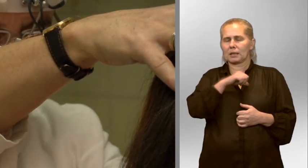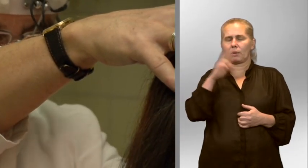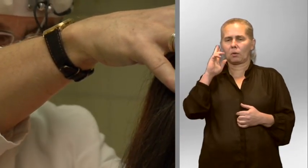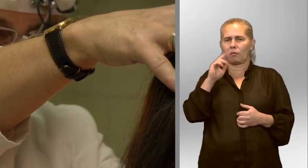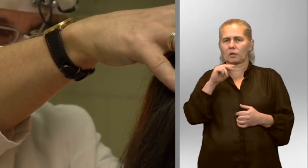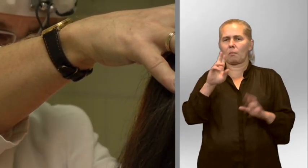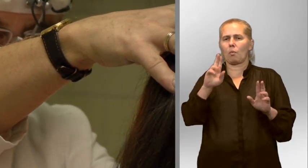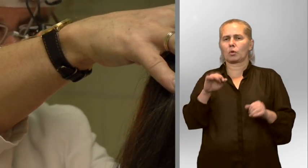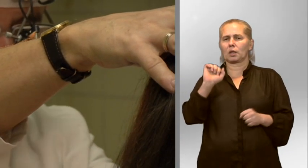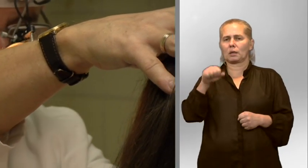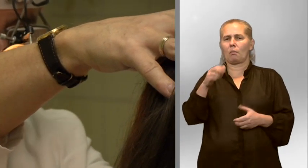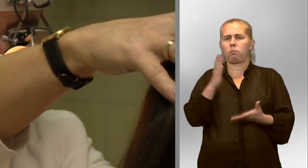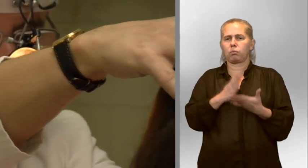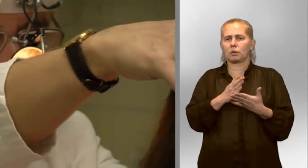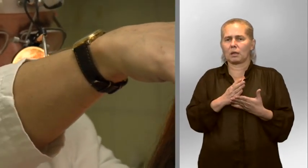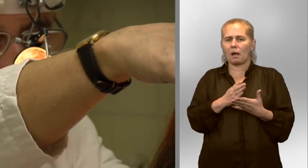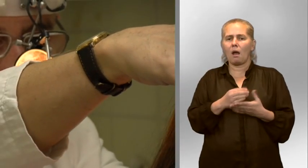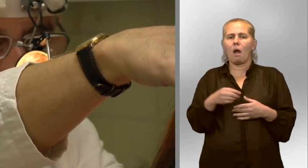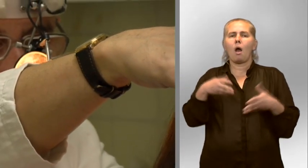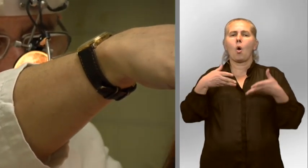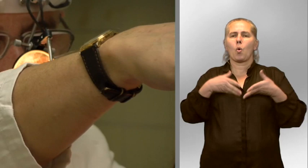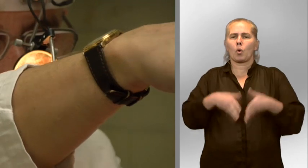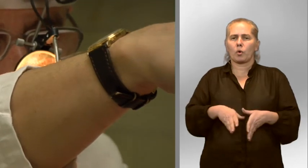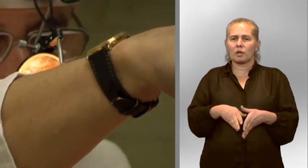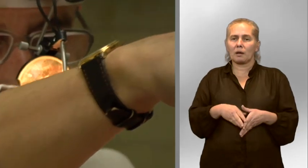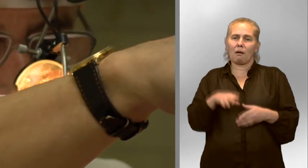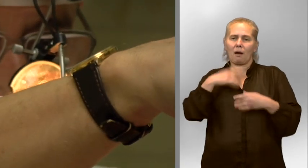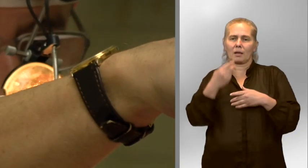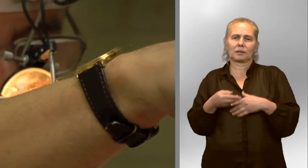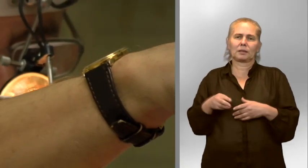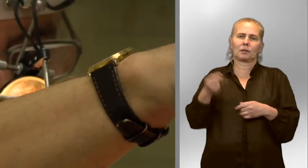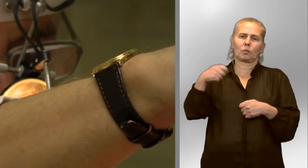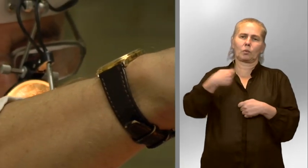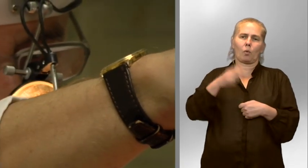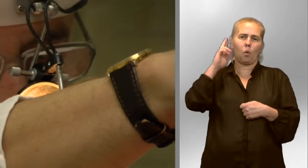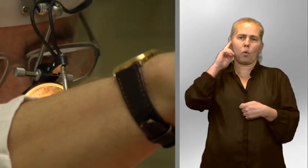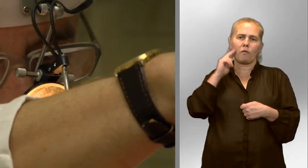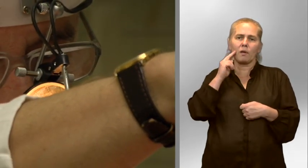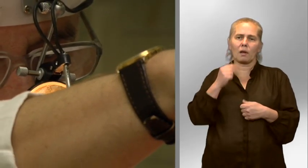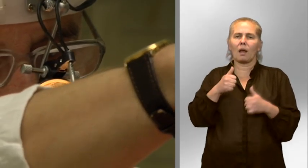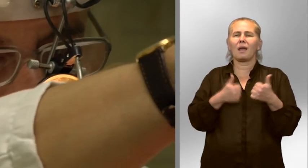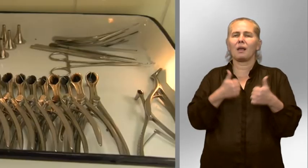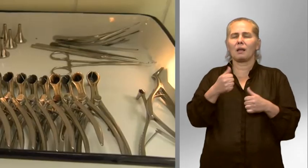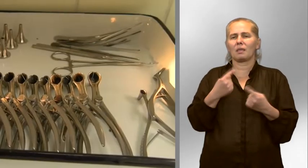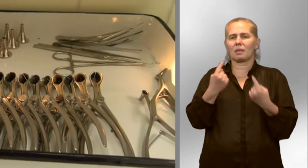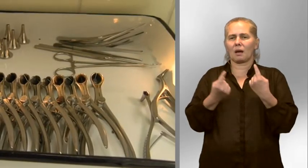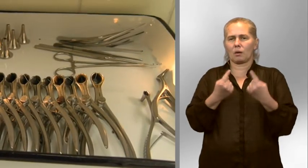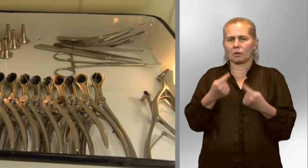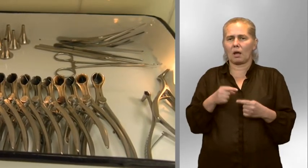neke opšte podele naše, može da bude, znači, vezana za